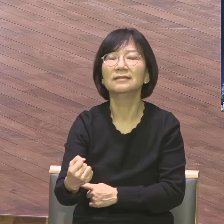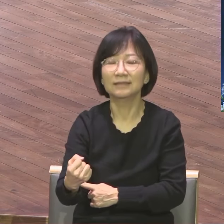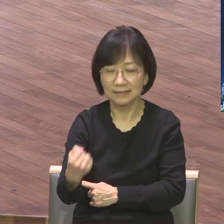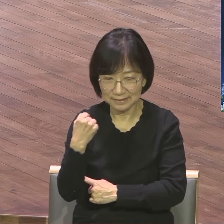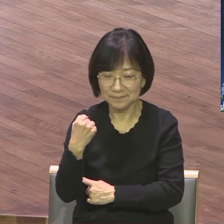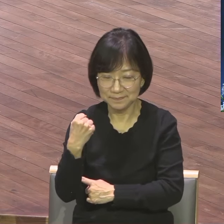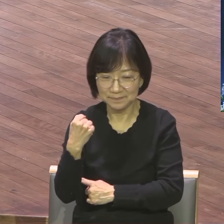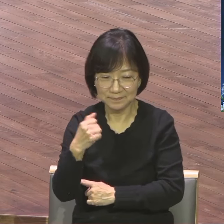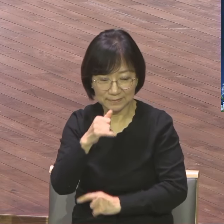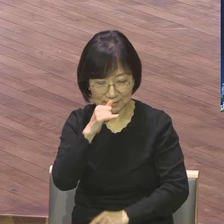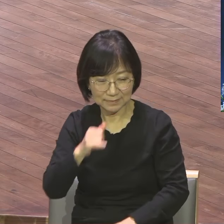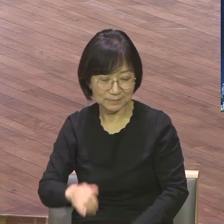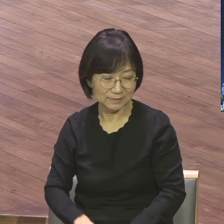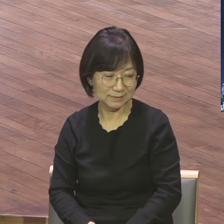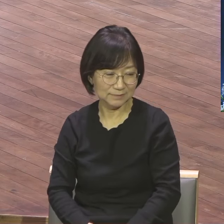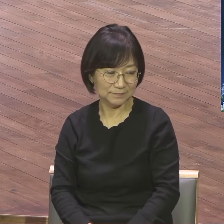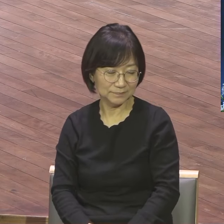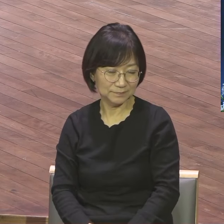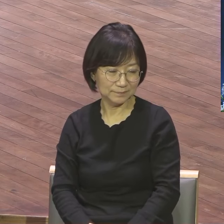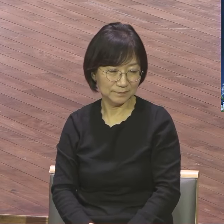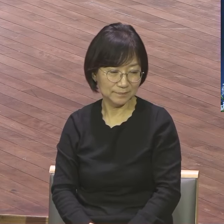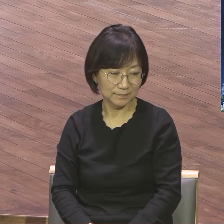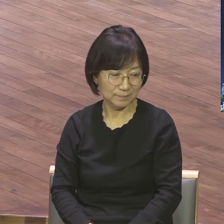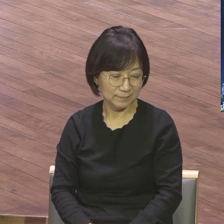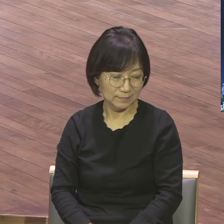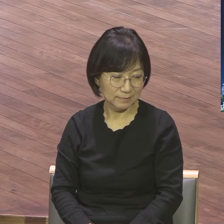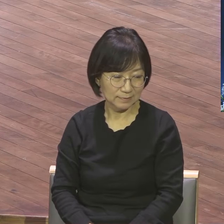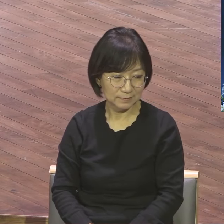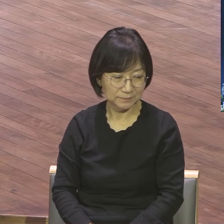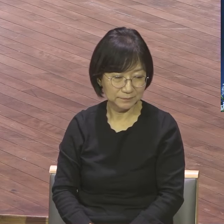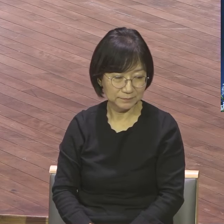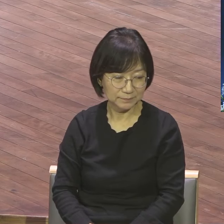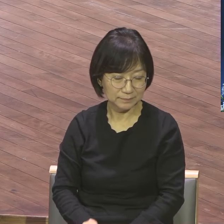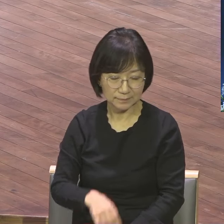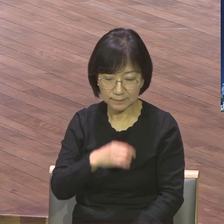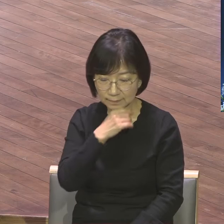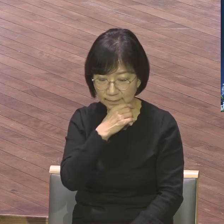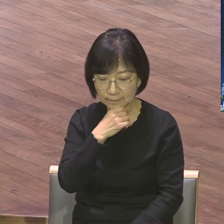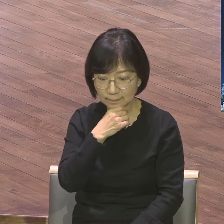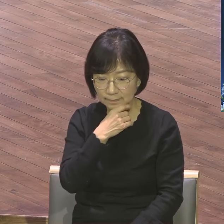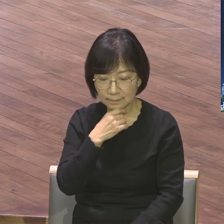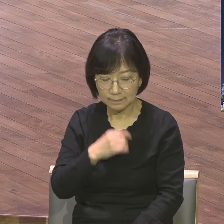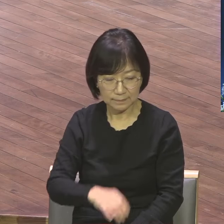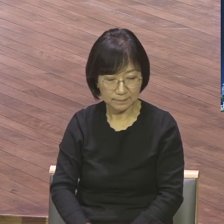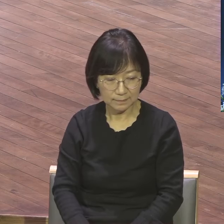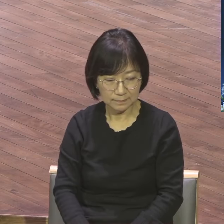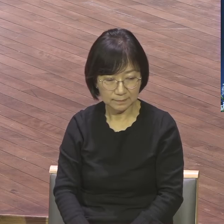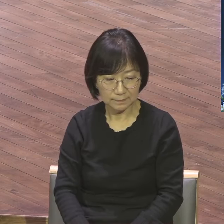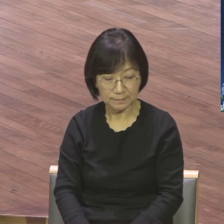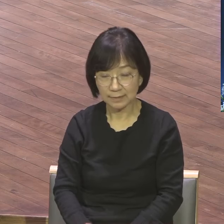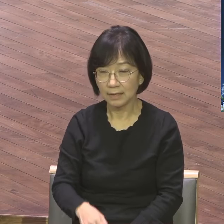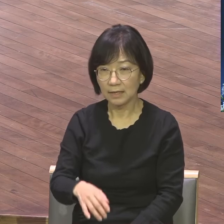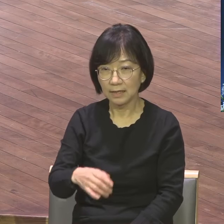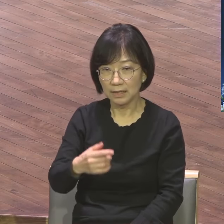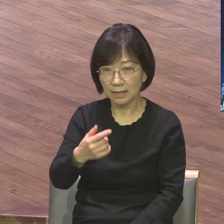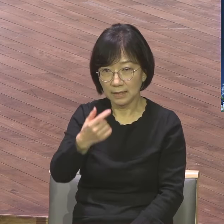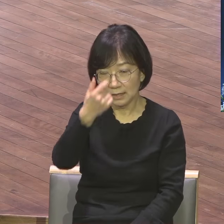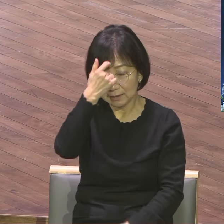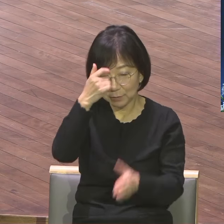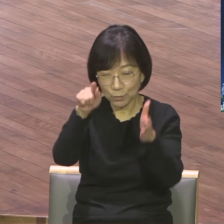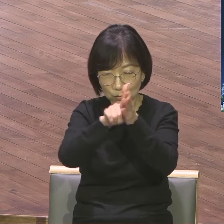사도행전 7장은 유대인들의 돌에 맞아 죽은 스데반 집사가 기독교 2000년 역사상 최초의